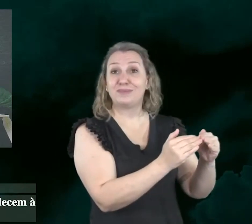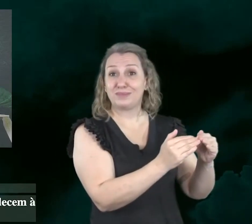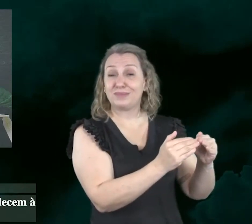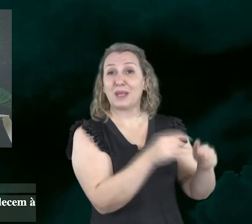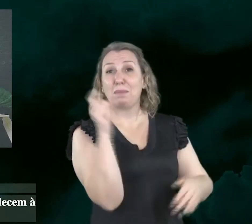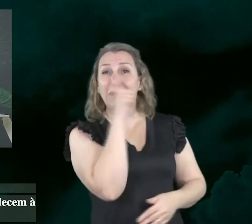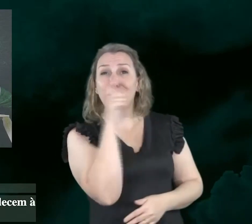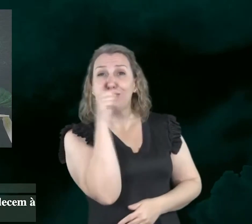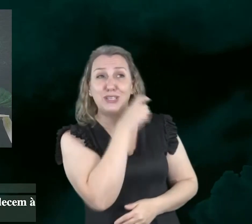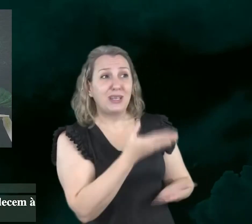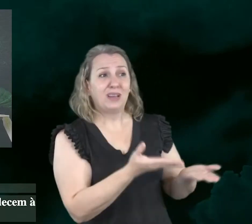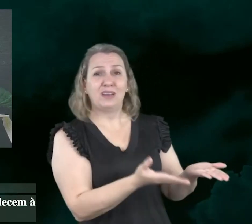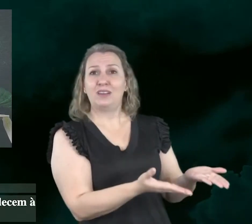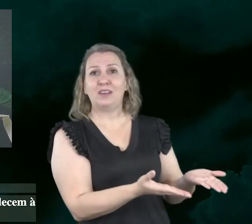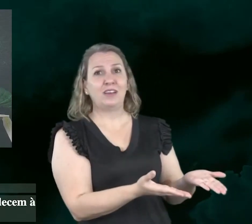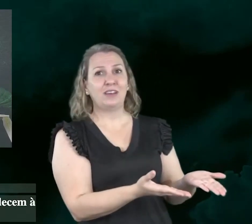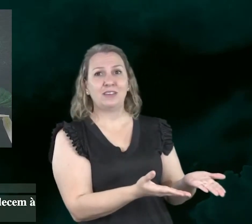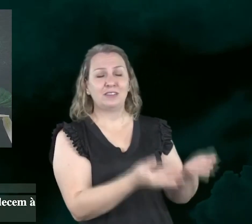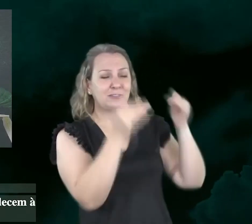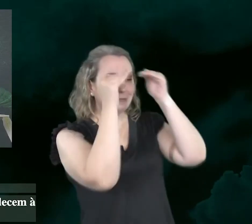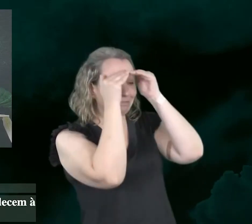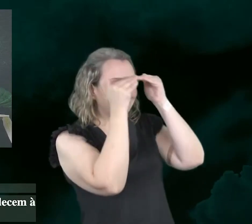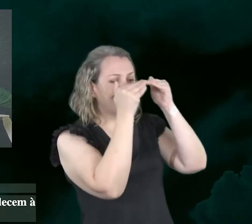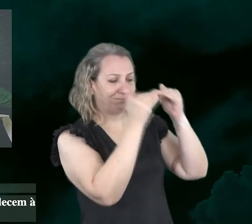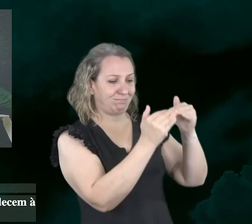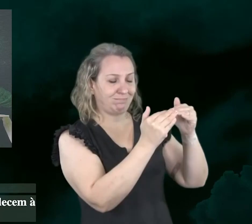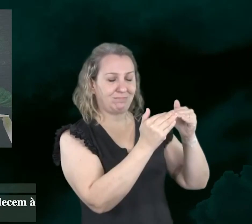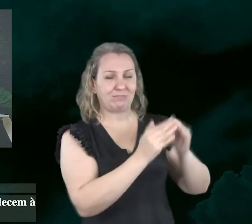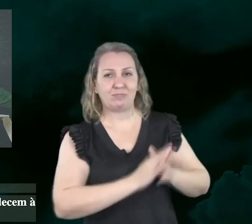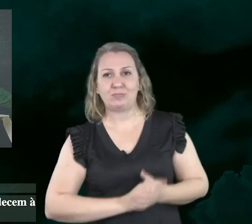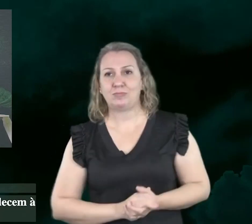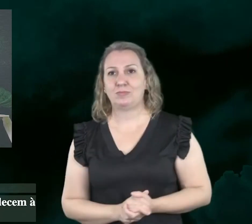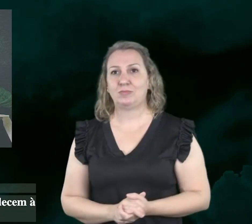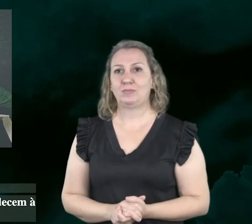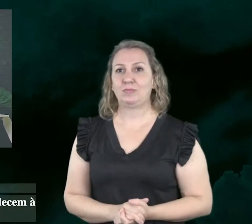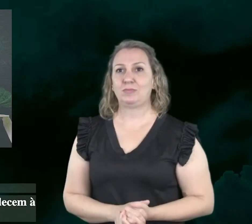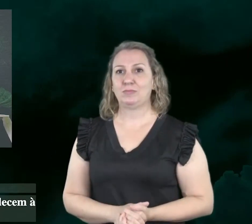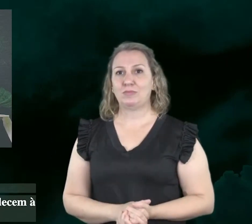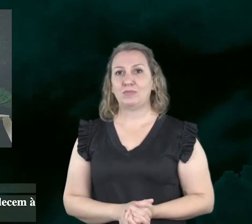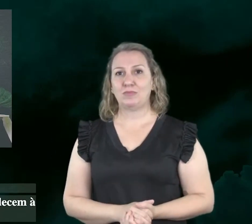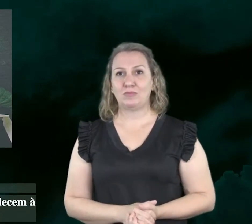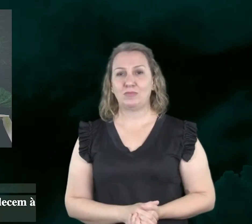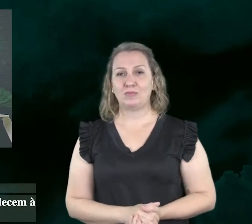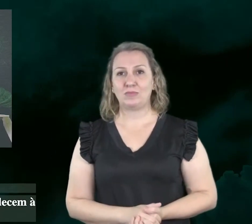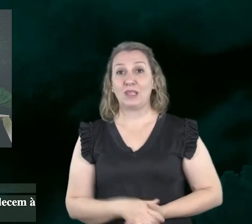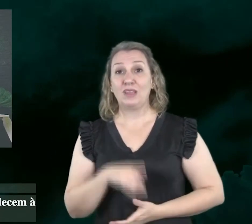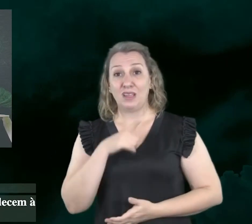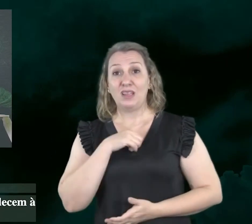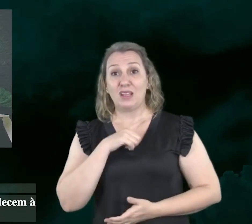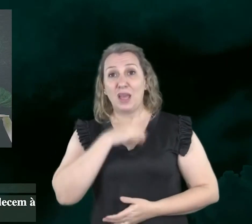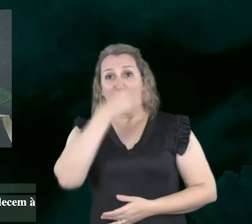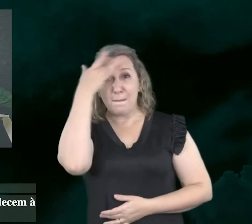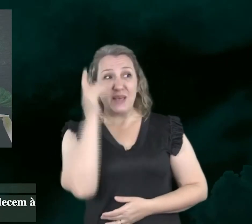facciosos, esses que dividem, ontem Esdras leu isso, tem uns que causam divisões. Nós estamos